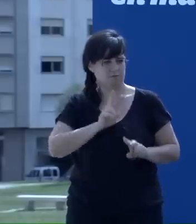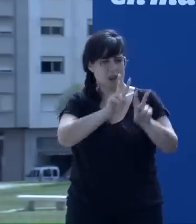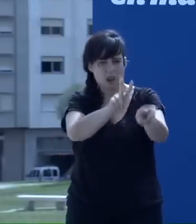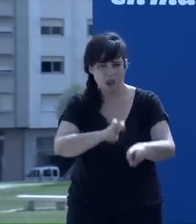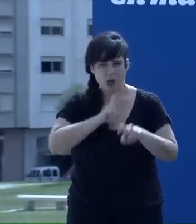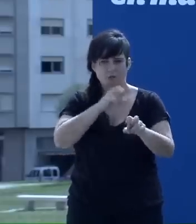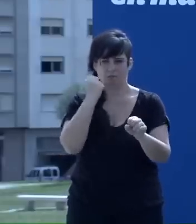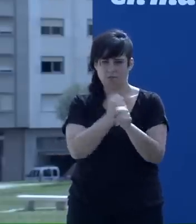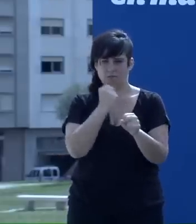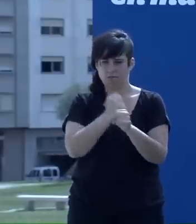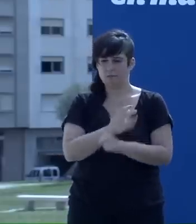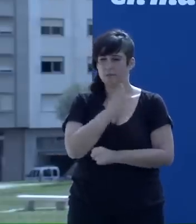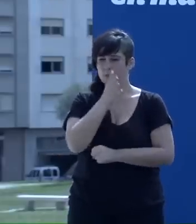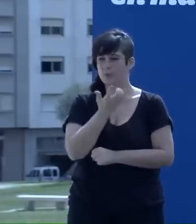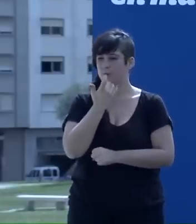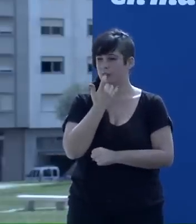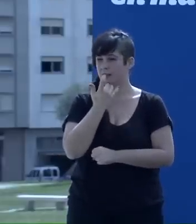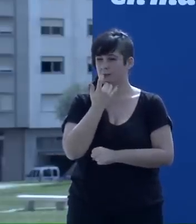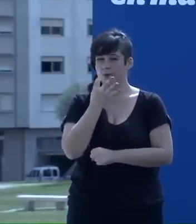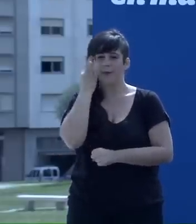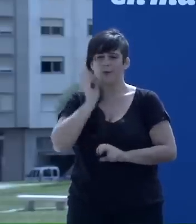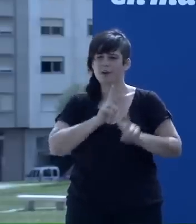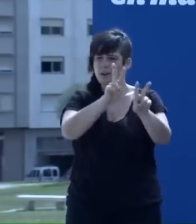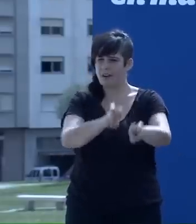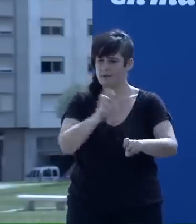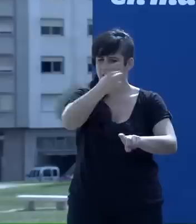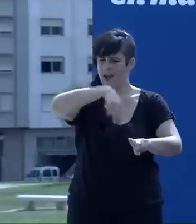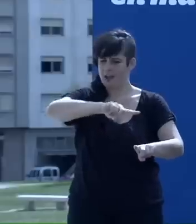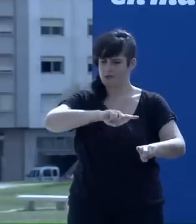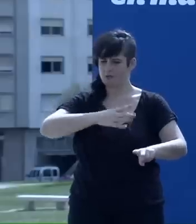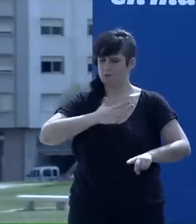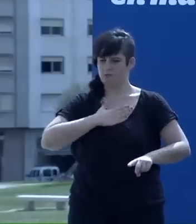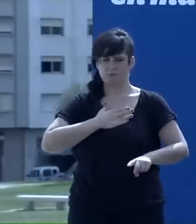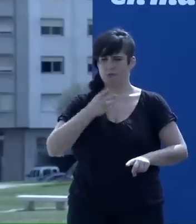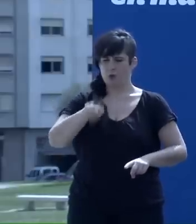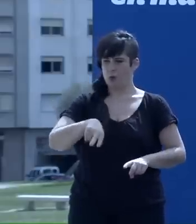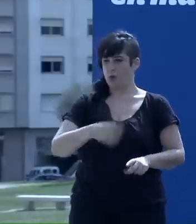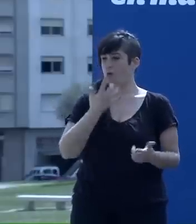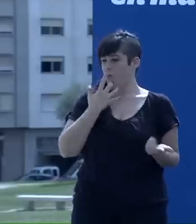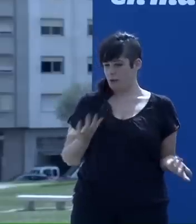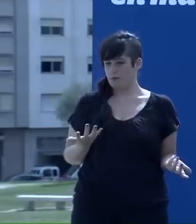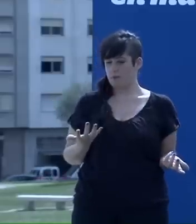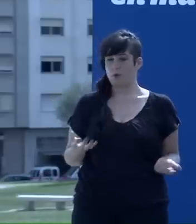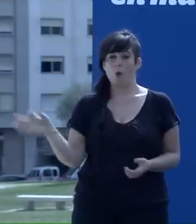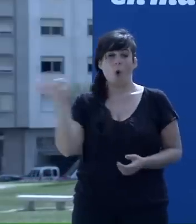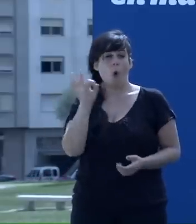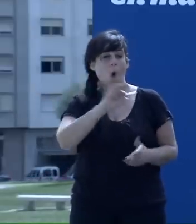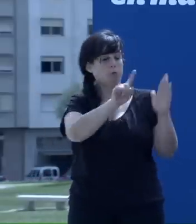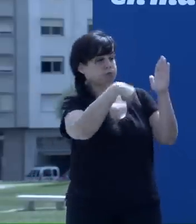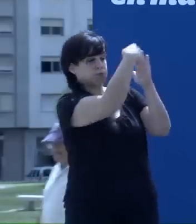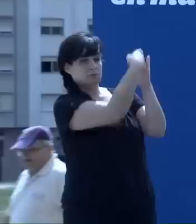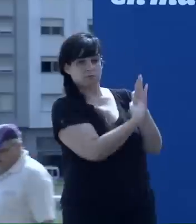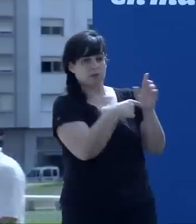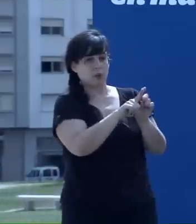labregas, porque falemos tamén das mulleres labregas que non teñen a propiedade das terras, o mellor non figuran como propietarias, pero que